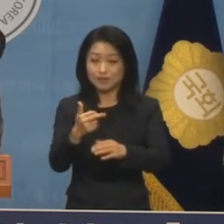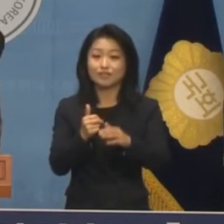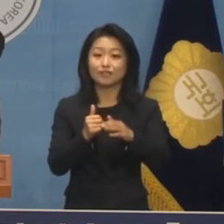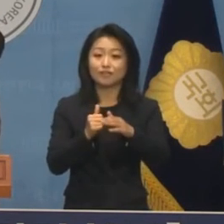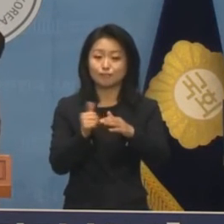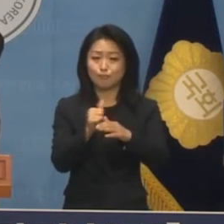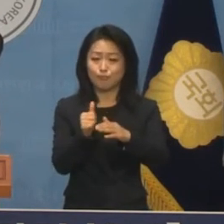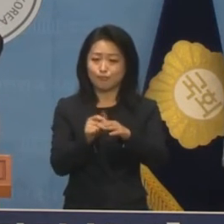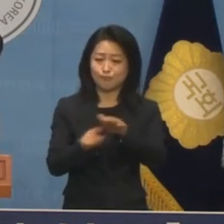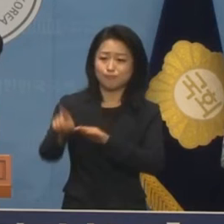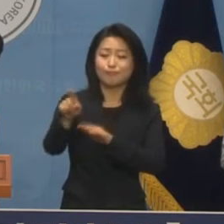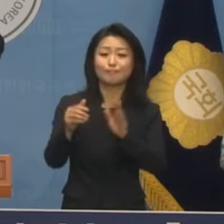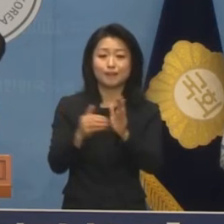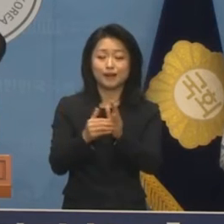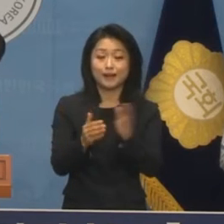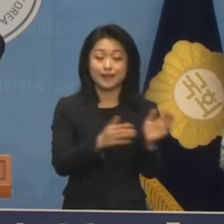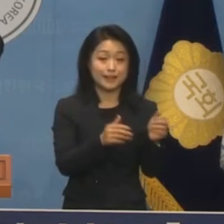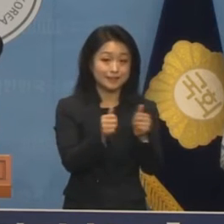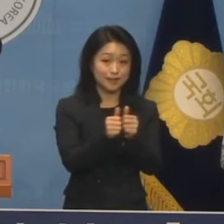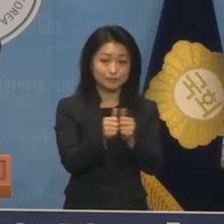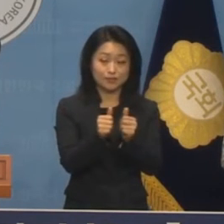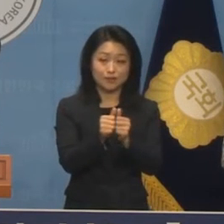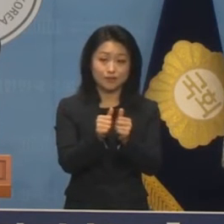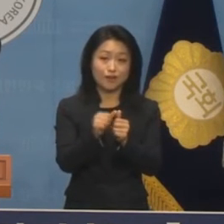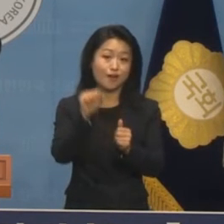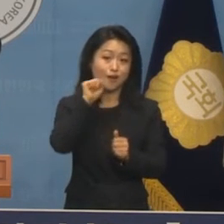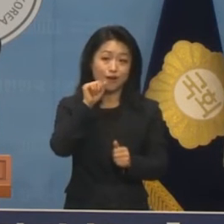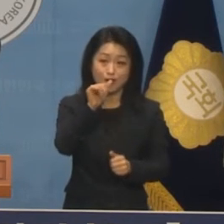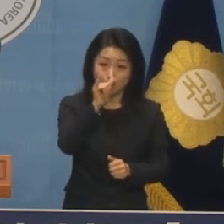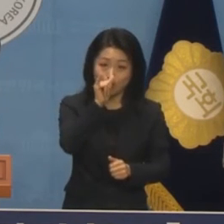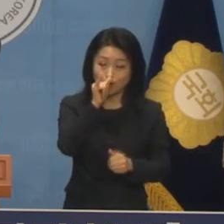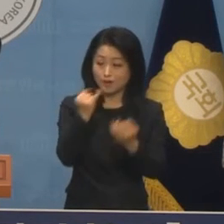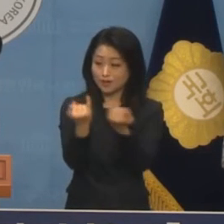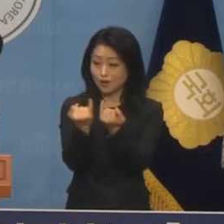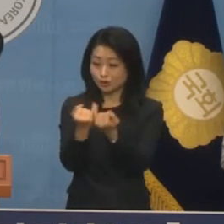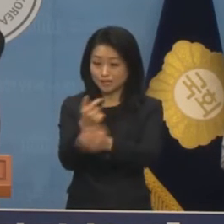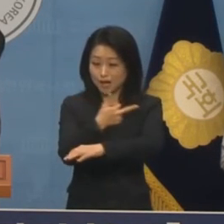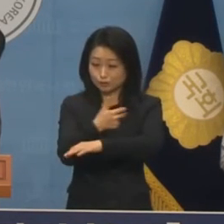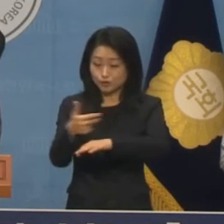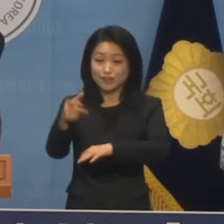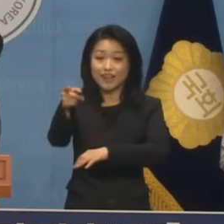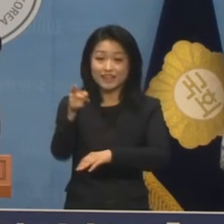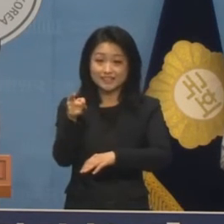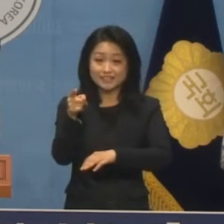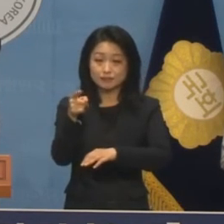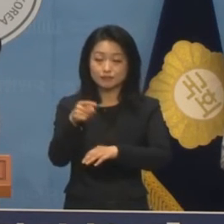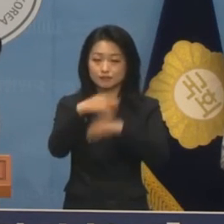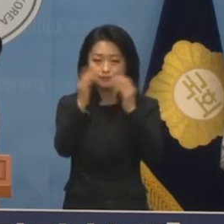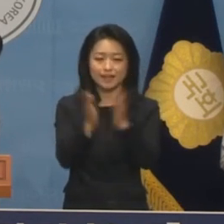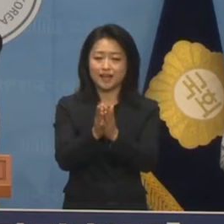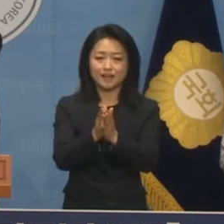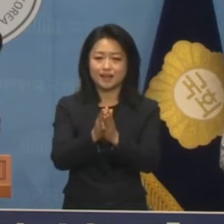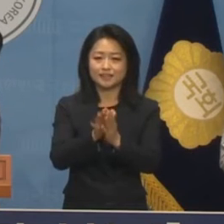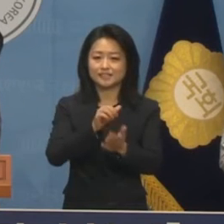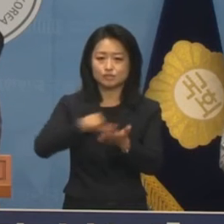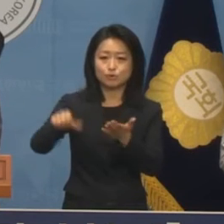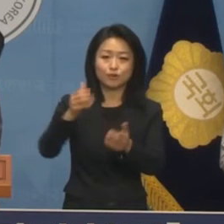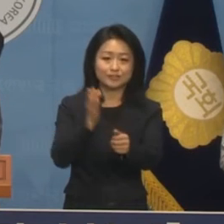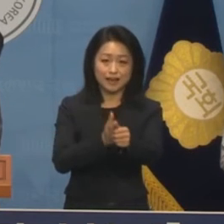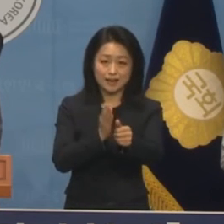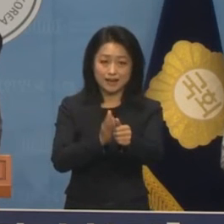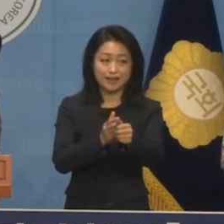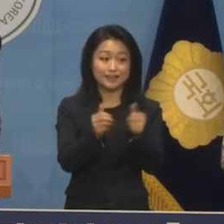여기 보면 남성 성기 달고 여자 수영에서 1등한 기록 다 지워달라. 여기 토마스라고